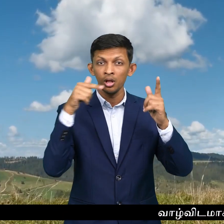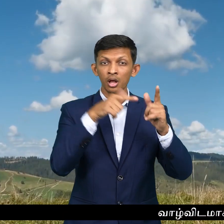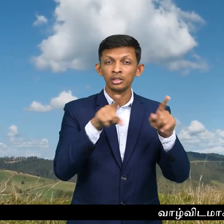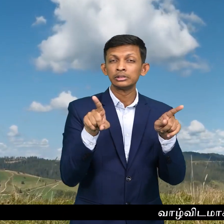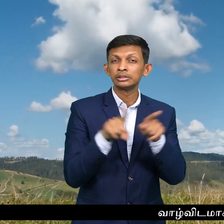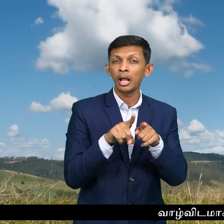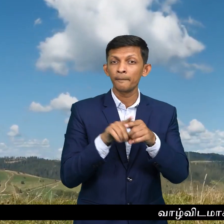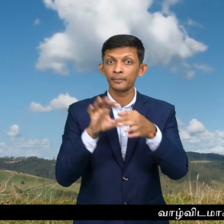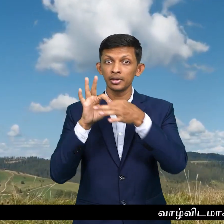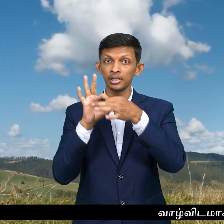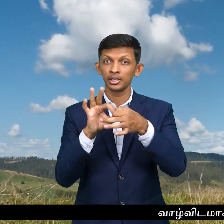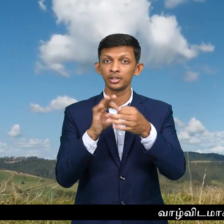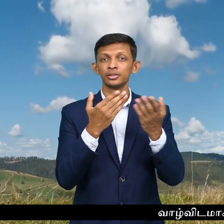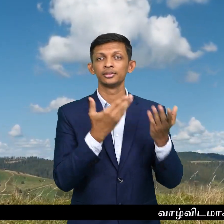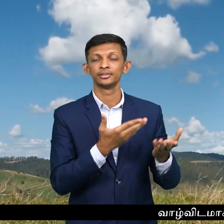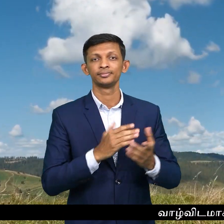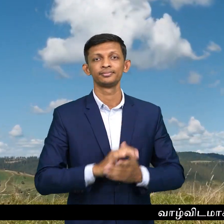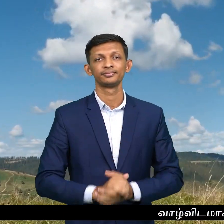வாழ்விடமாக இருக்கும் மரம்.